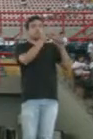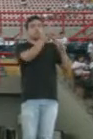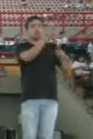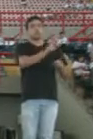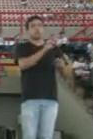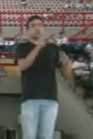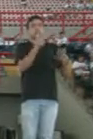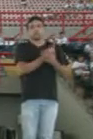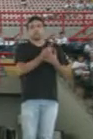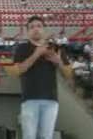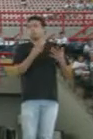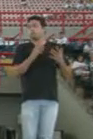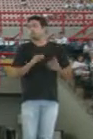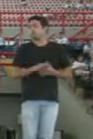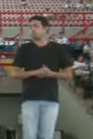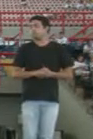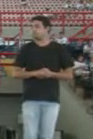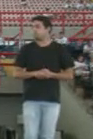fora. A é suspeita.